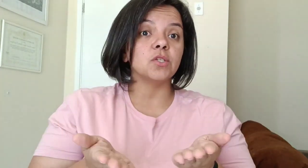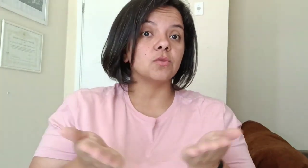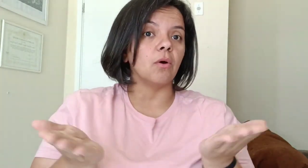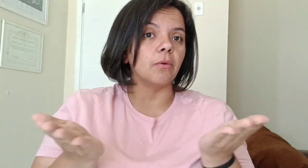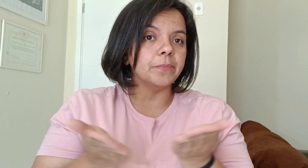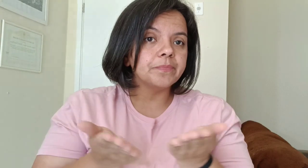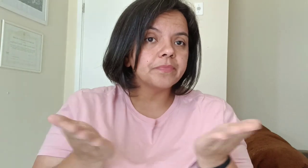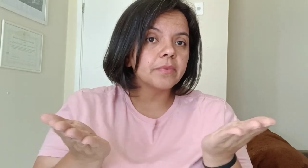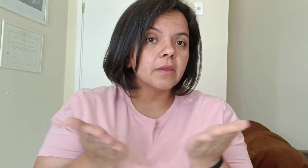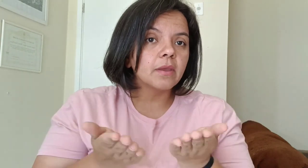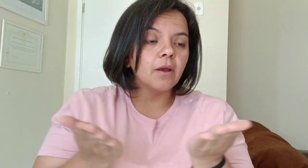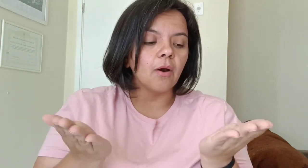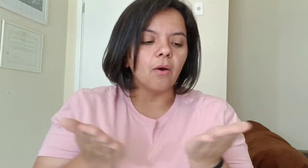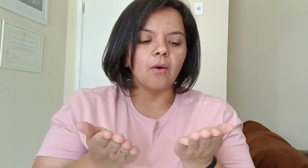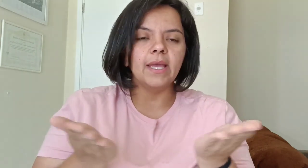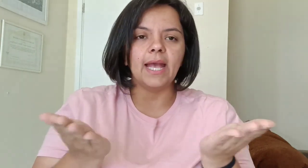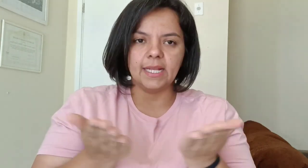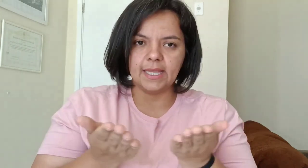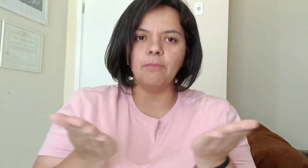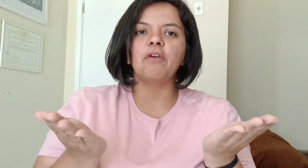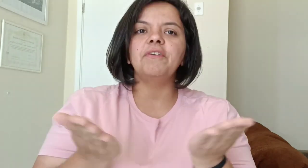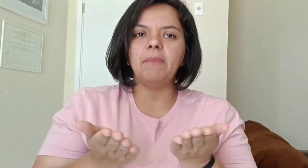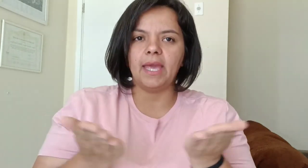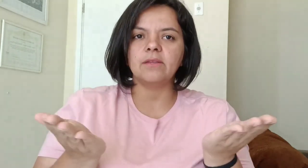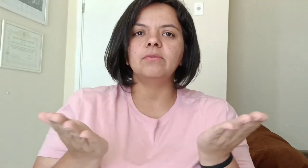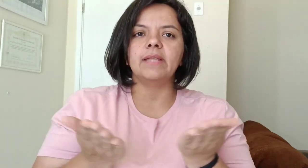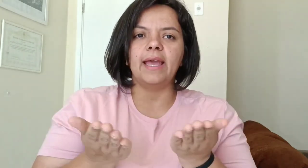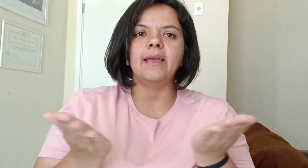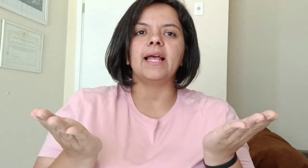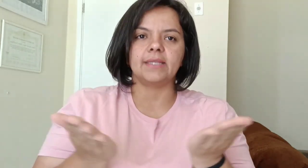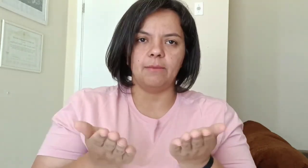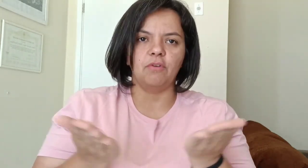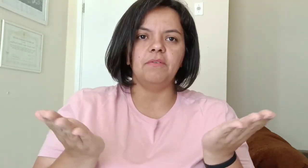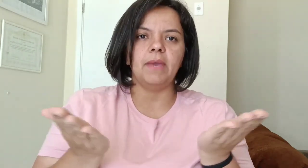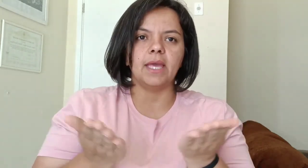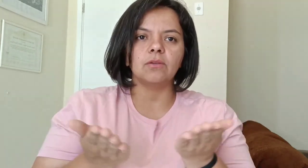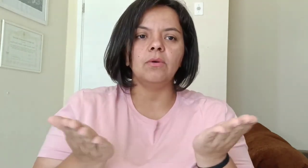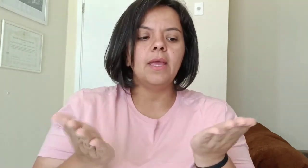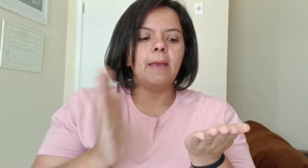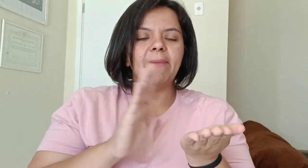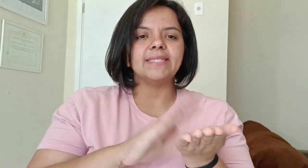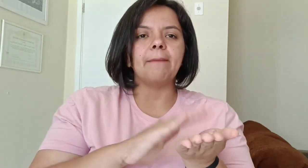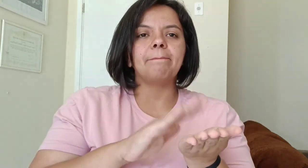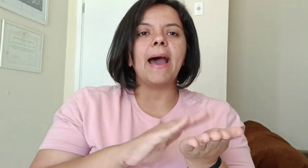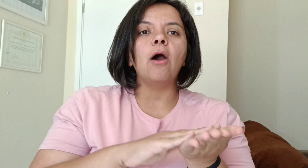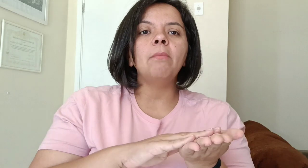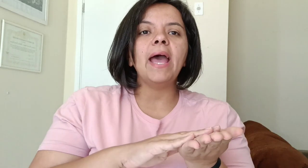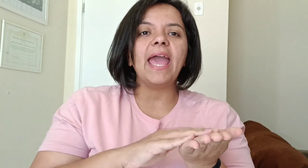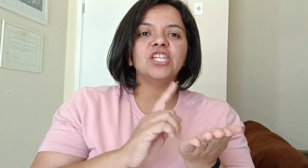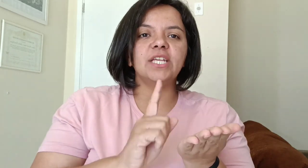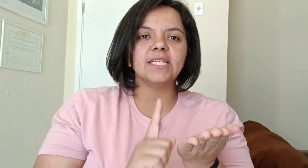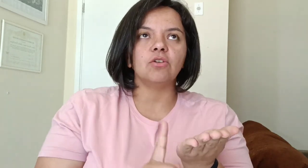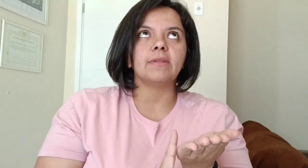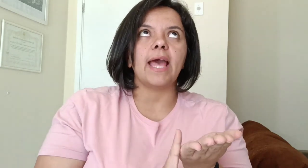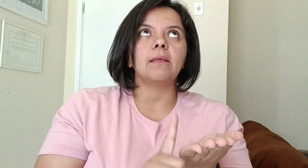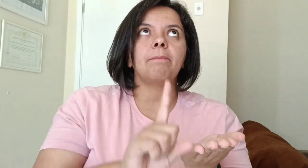isso, ó. Ó, ela tem movimento, né? Ela tem movimento, mas a palma é direcionada